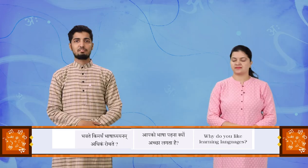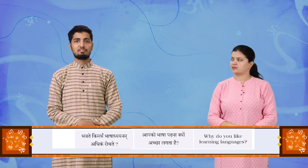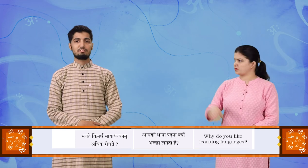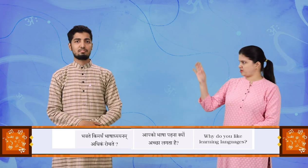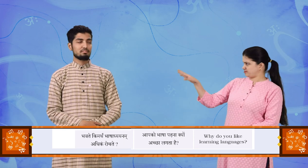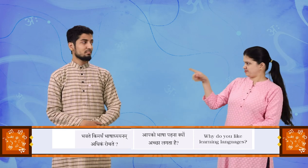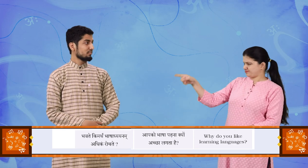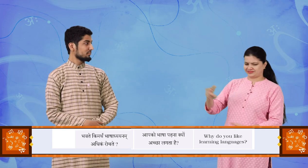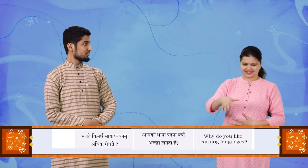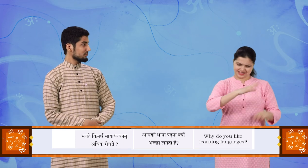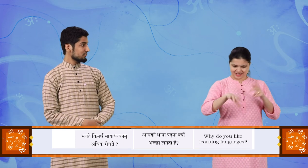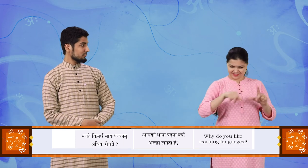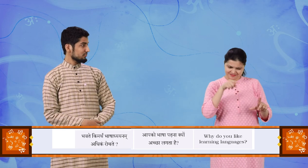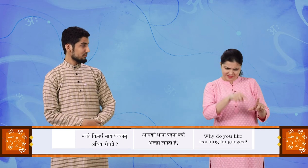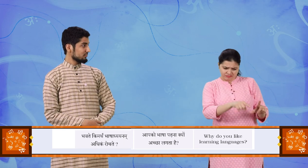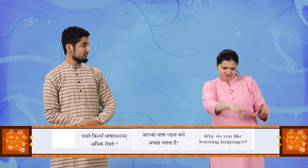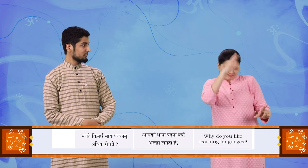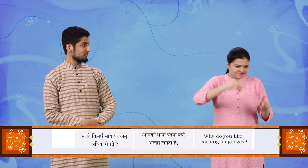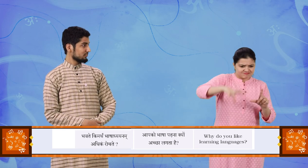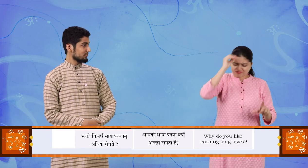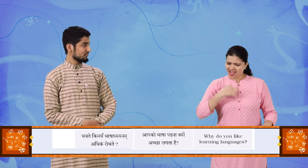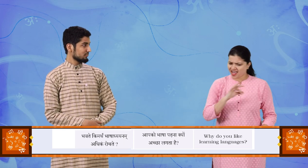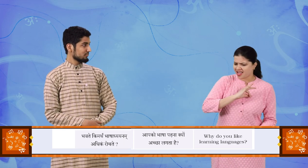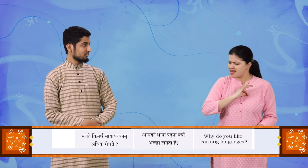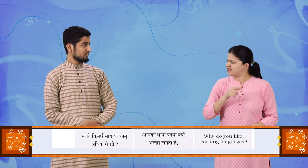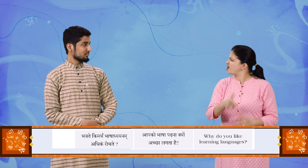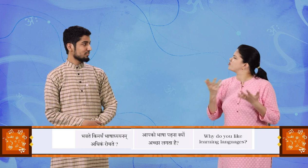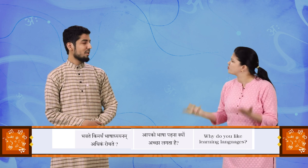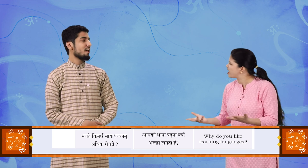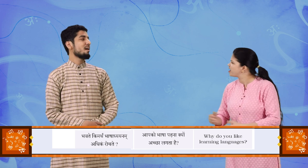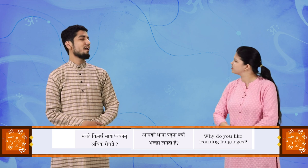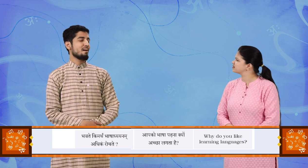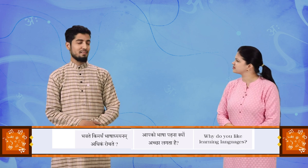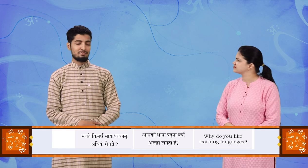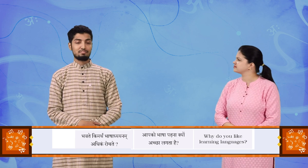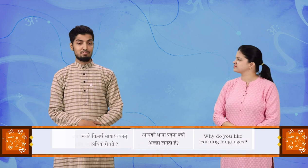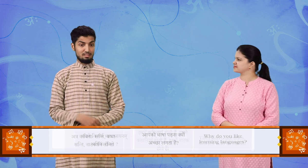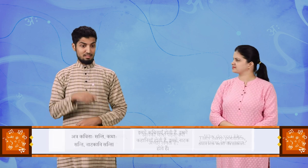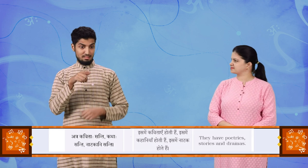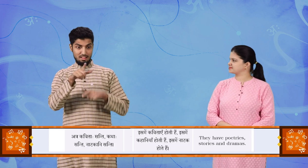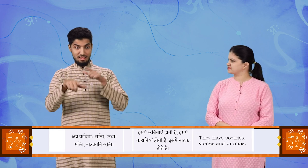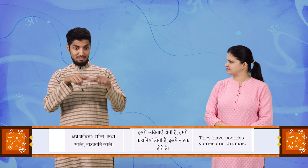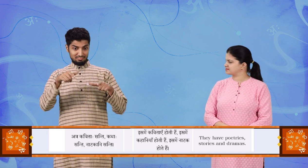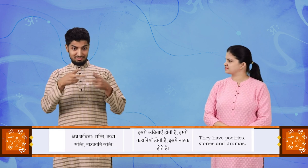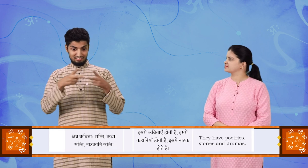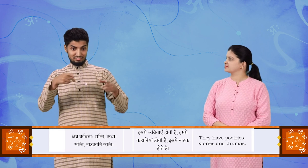कि भगवते किमर्थं भाषा अधिगम अधिगम रोचक तह क्यों कतरा कविता